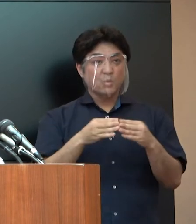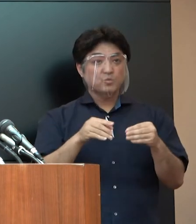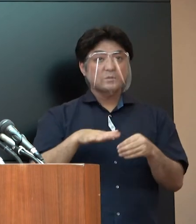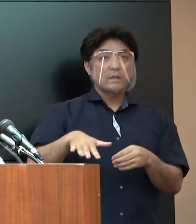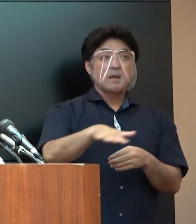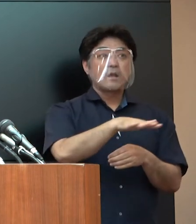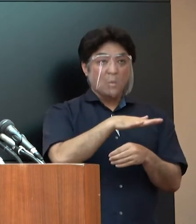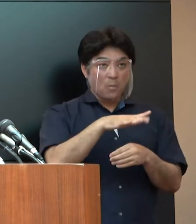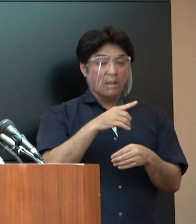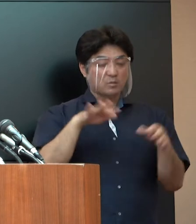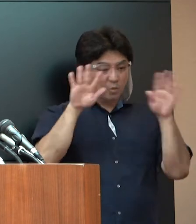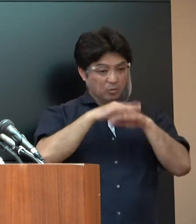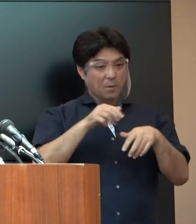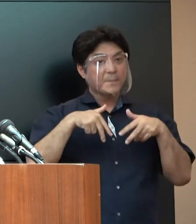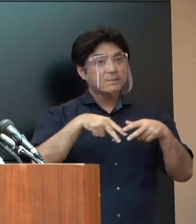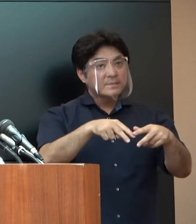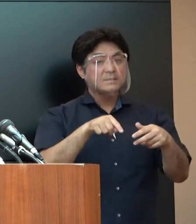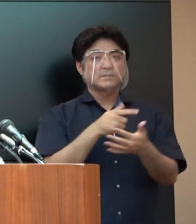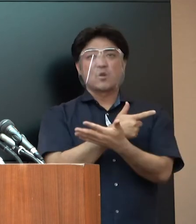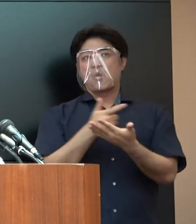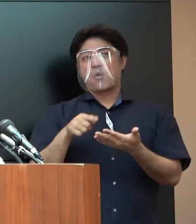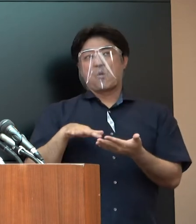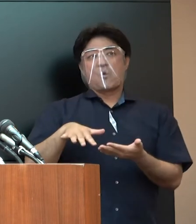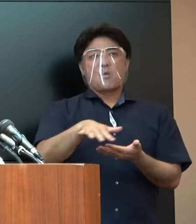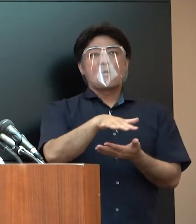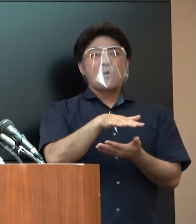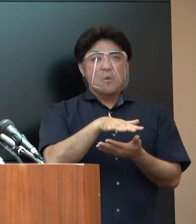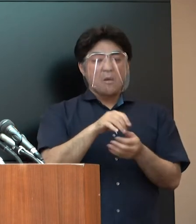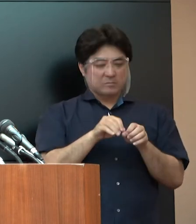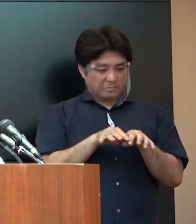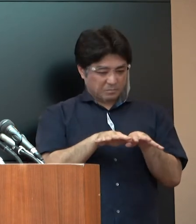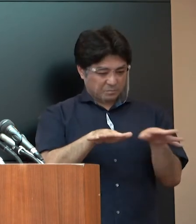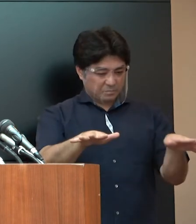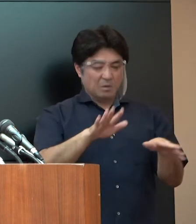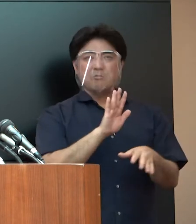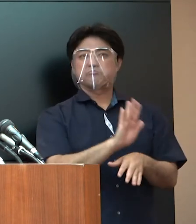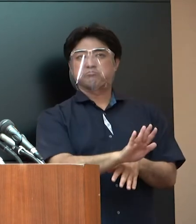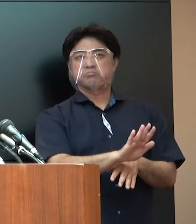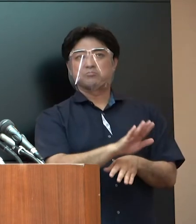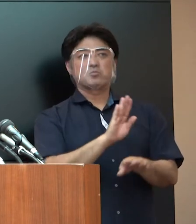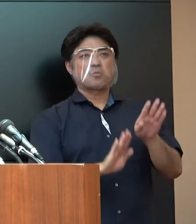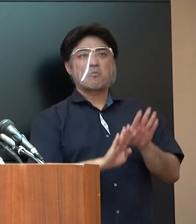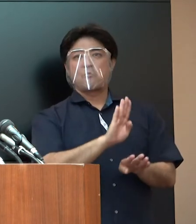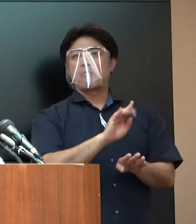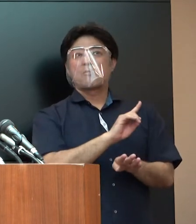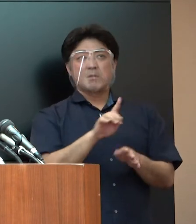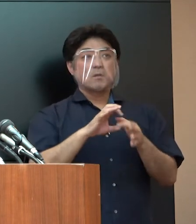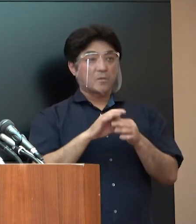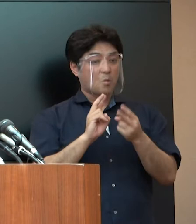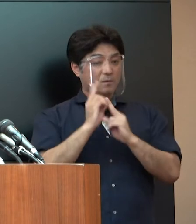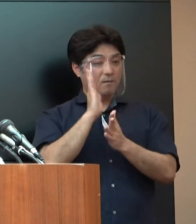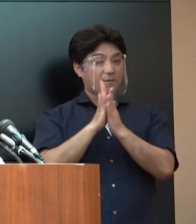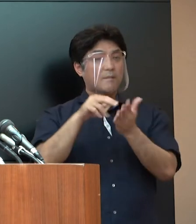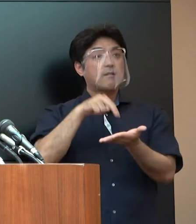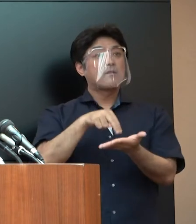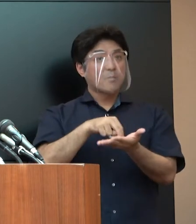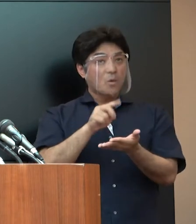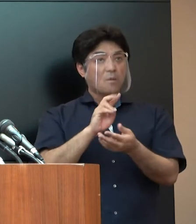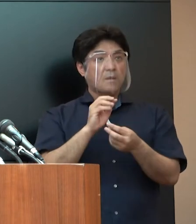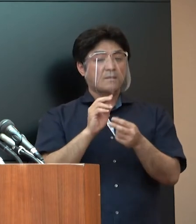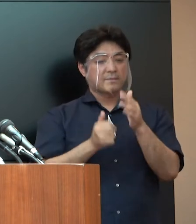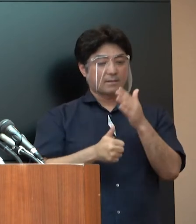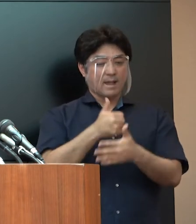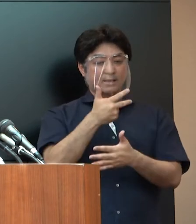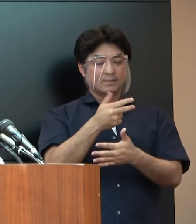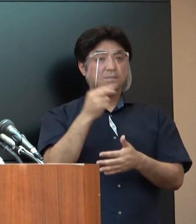伴う飲食店など夜の繁華街における感染の広がりが懸念されている中、本県でも那覇市の松山地区